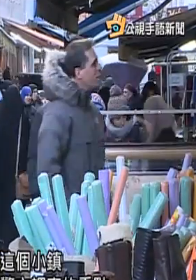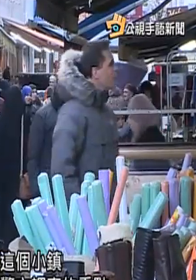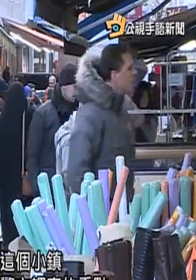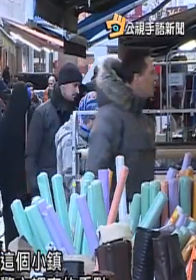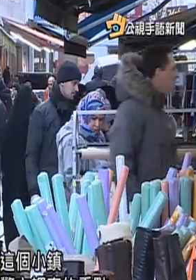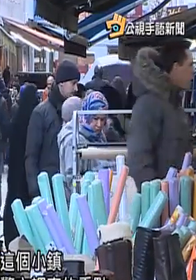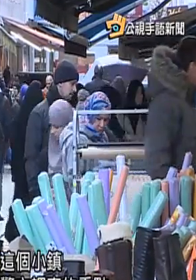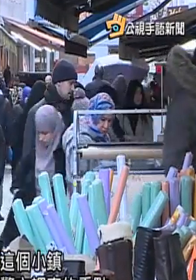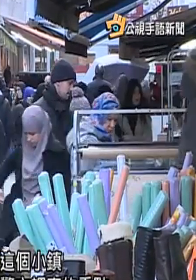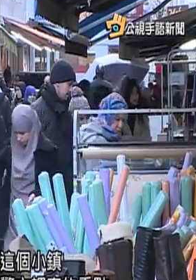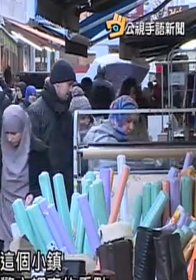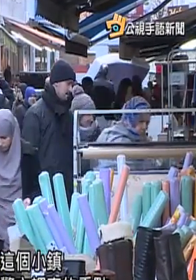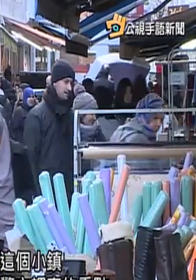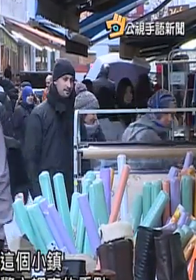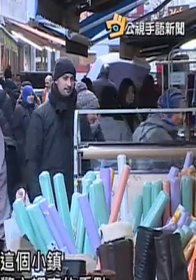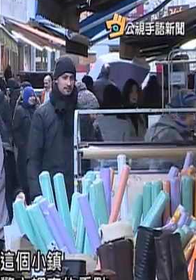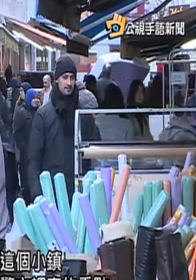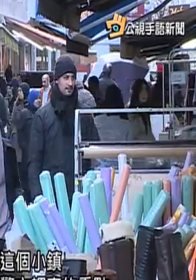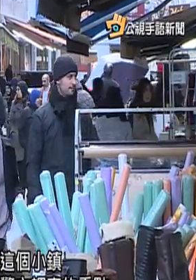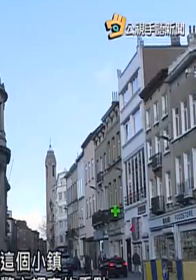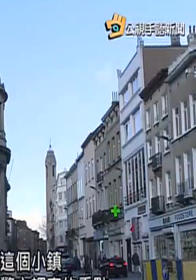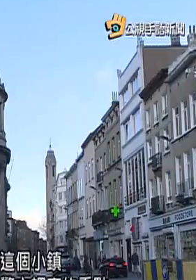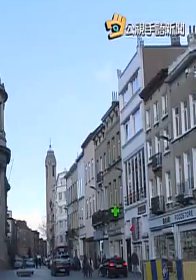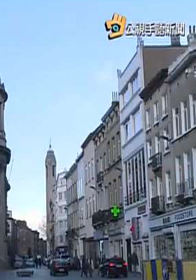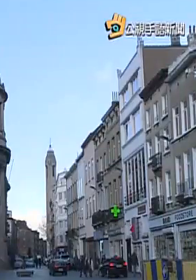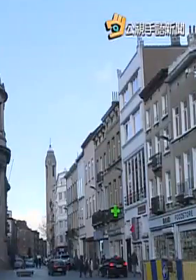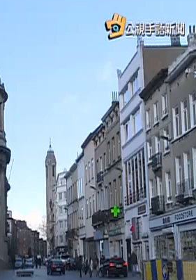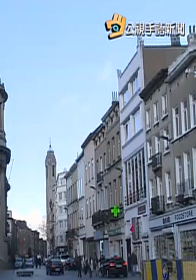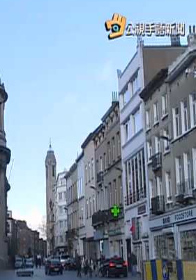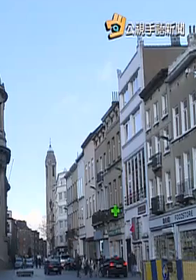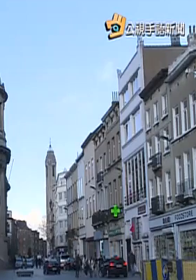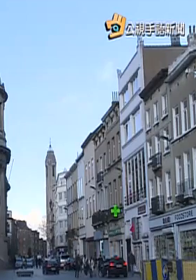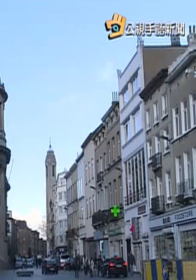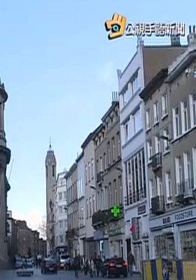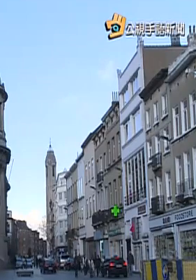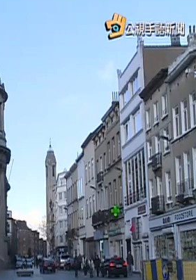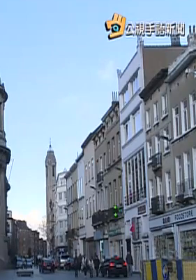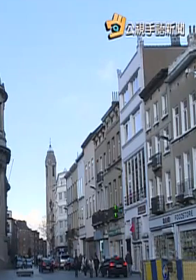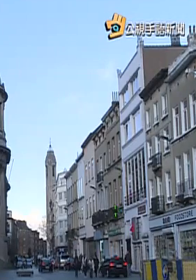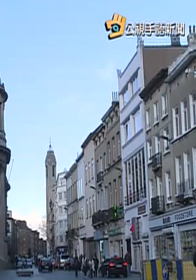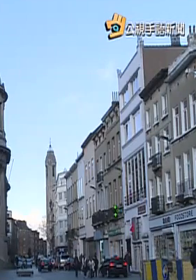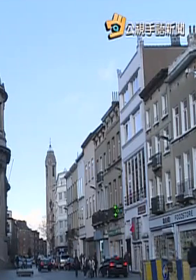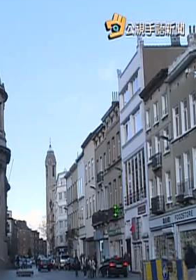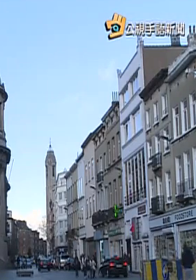成为国际警方调查的重点。记者陈玉、罗盛达，比利时采访报道。